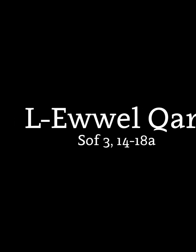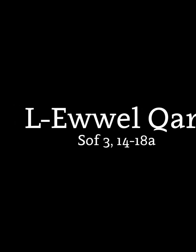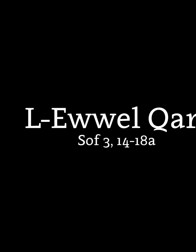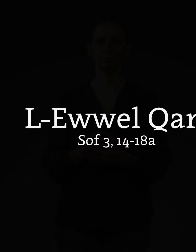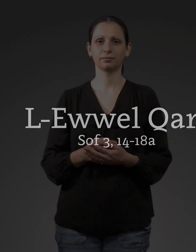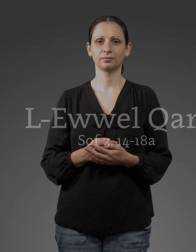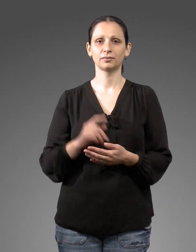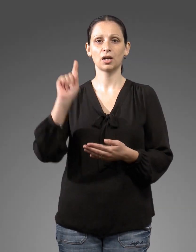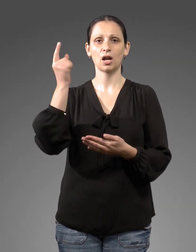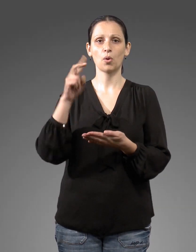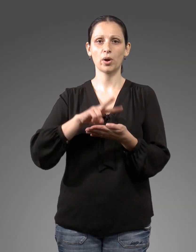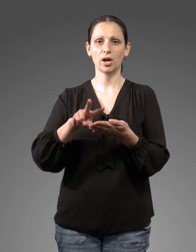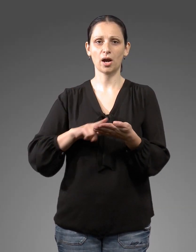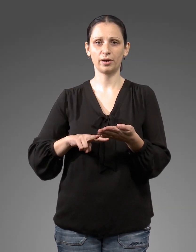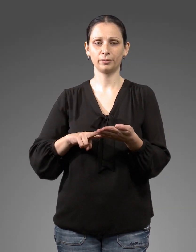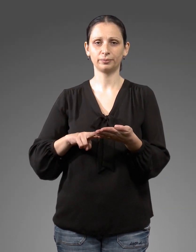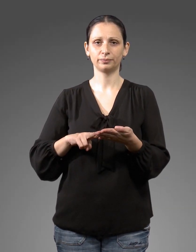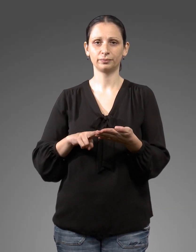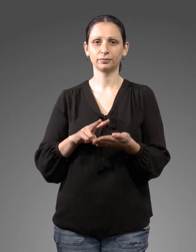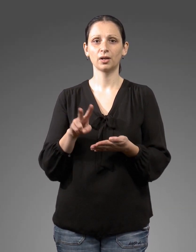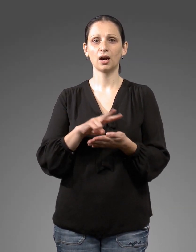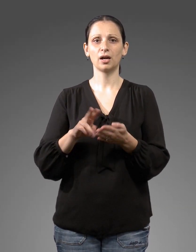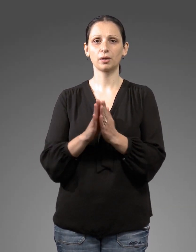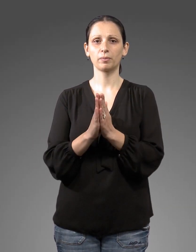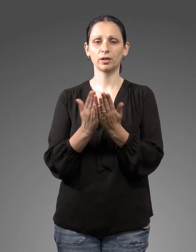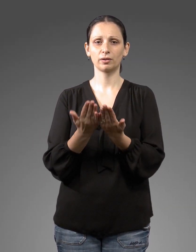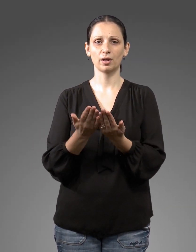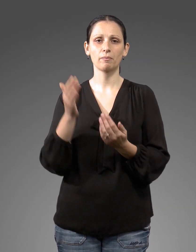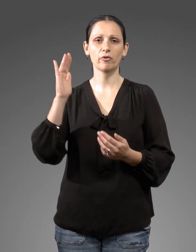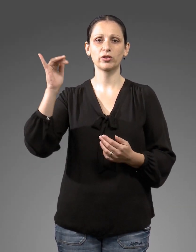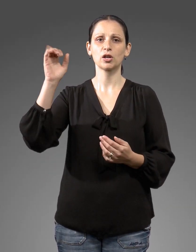L-Owħal-ħari L ħari minniktib tal-profeta sofonija